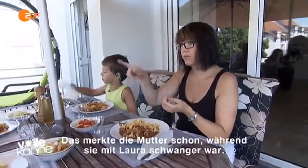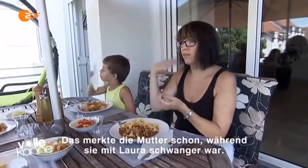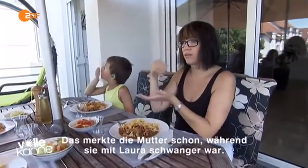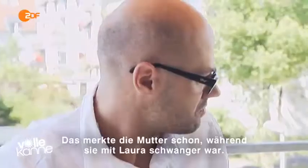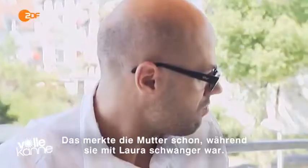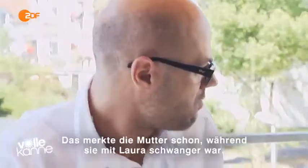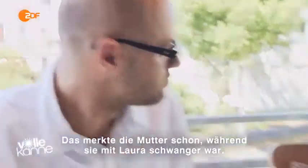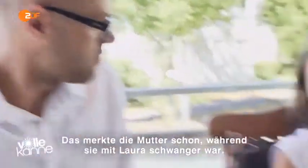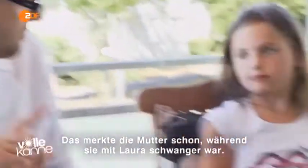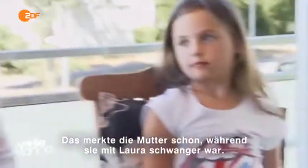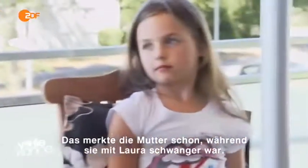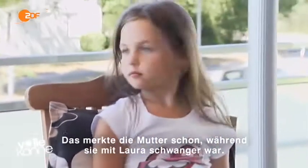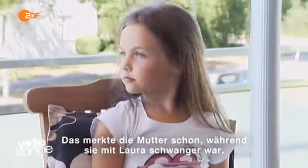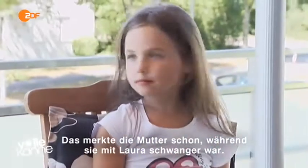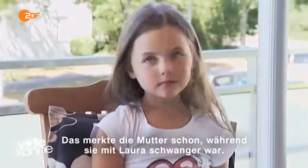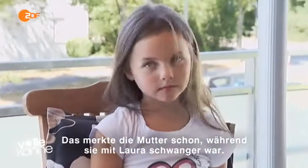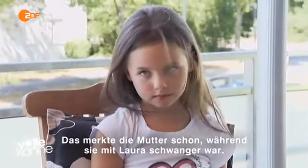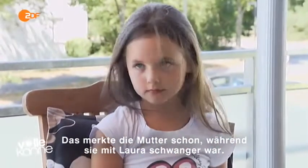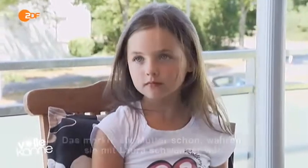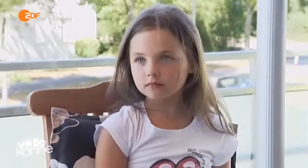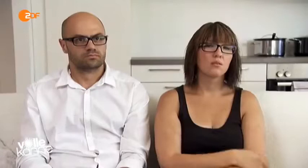schon, während sie mit Laura schwanger war.